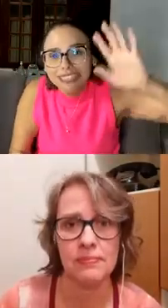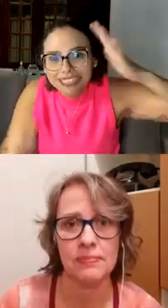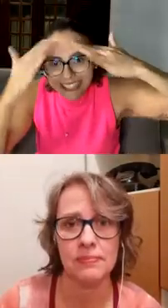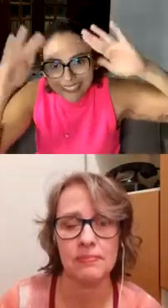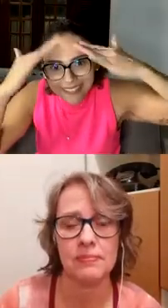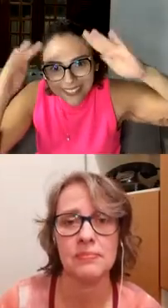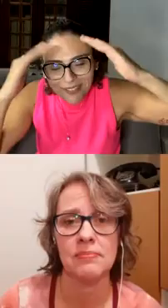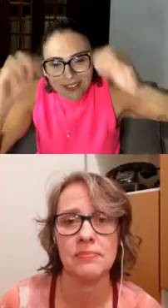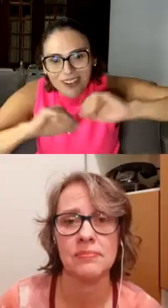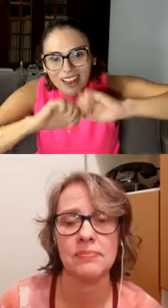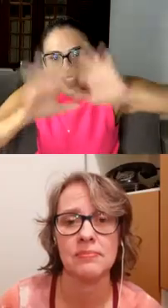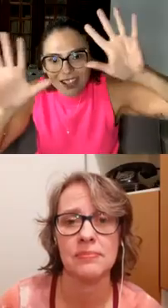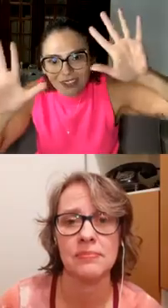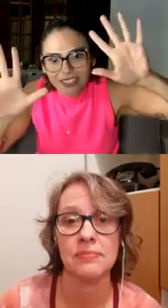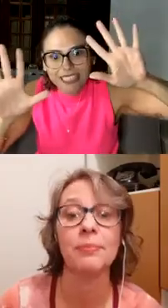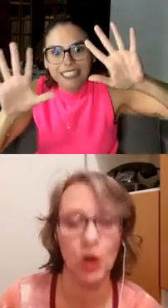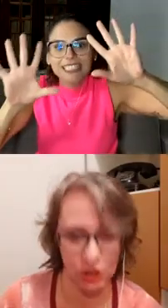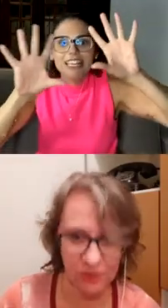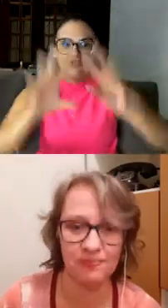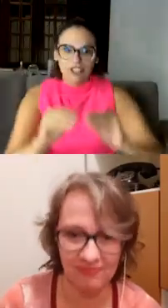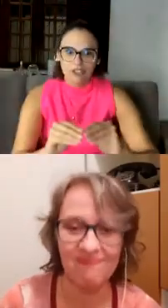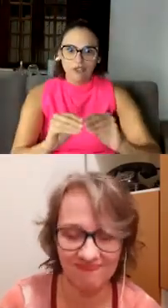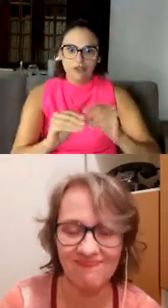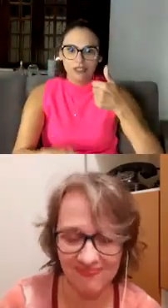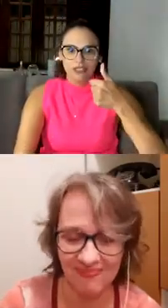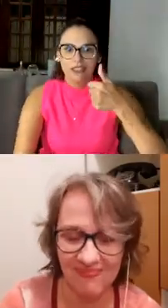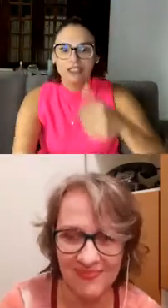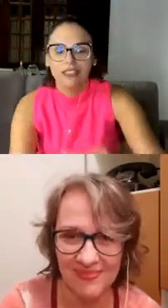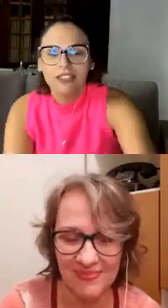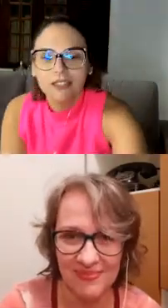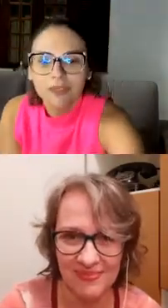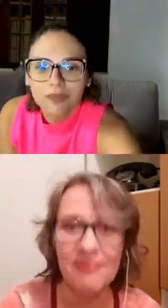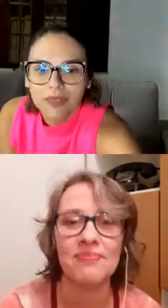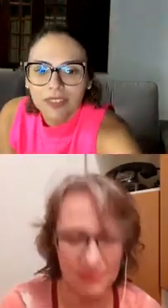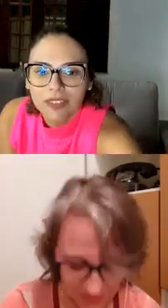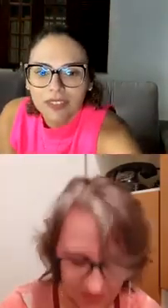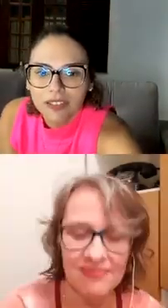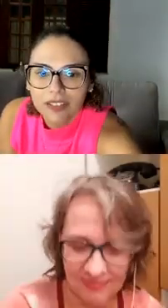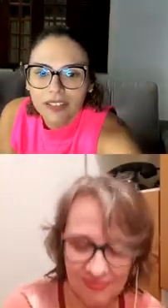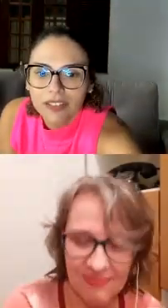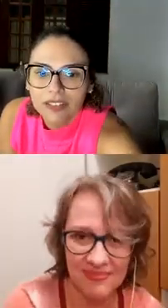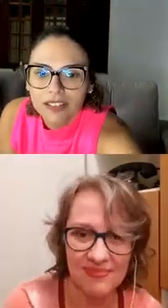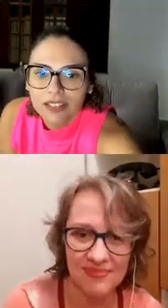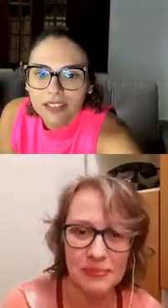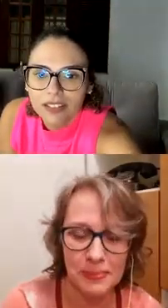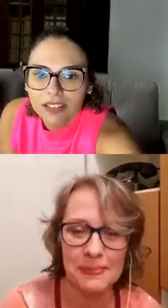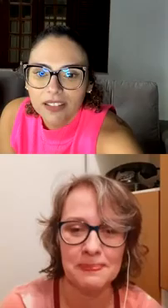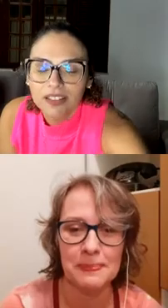mundo entendeu, se ficou claro. Pode. E aí fecha de novo, pode ser?